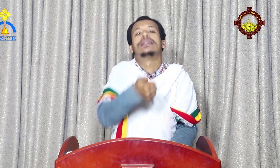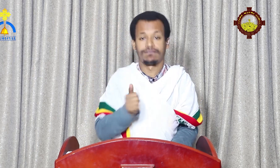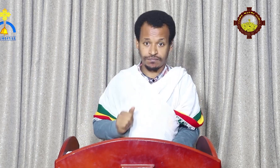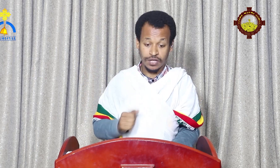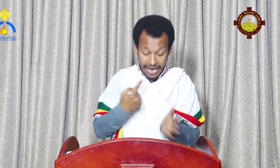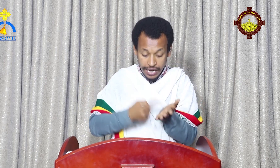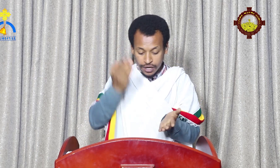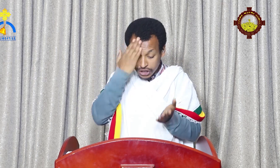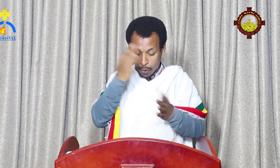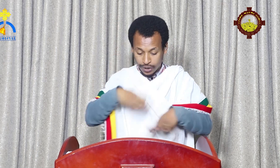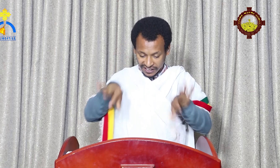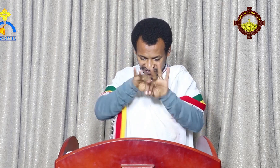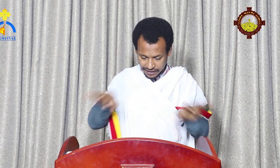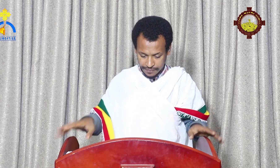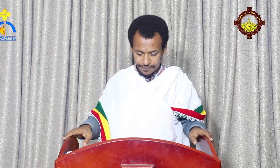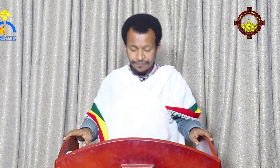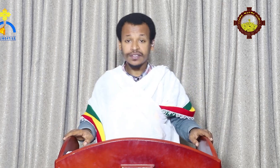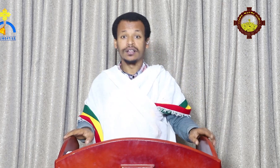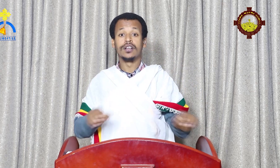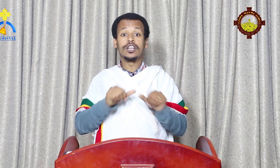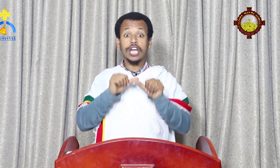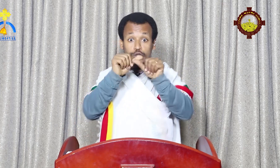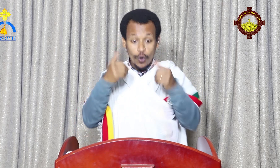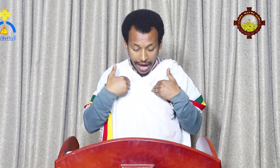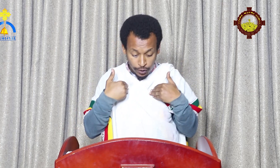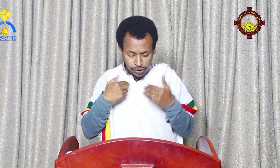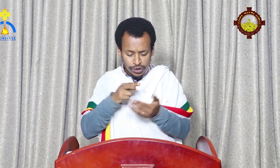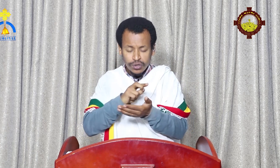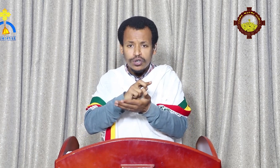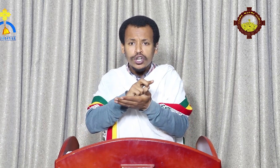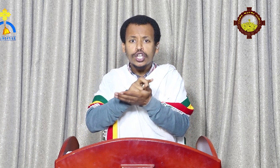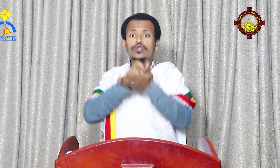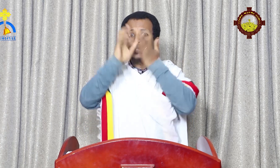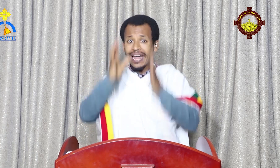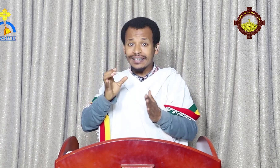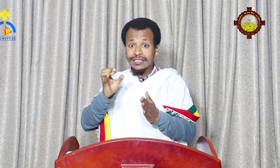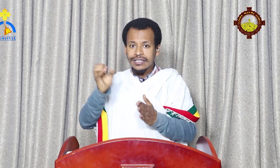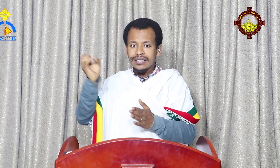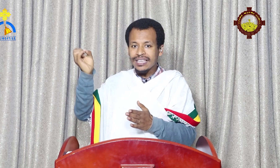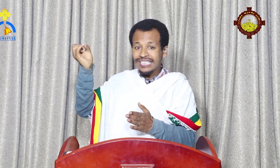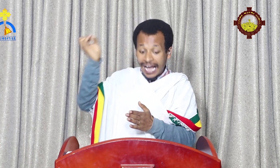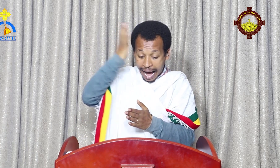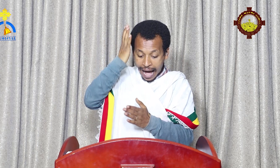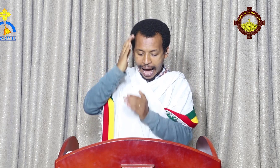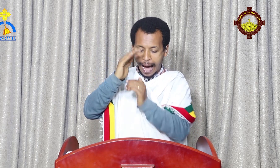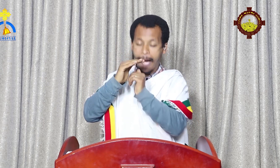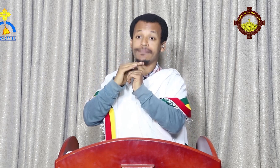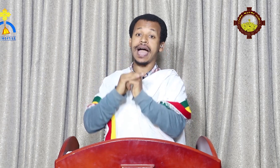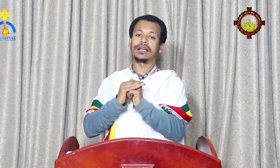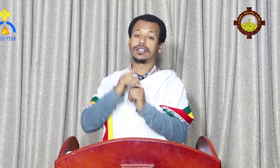አይደለም። ይሄን እንታወቅ ያስፈልጋል። ቀጥሎ ያለው ቅዱሳን የሰጋ አምላክ